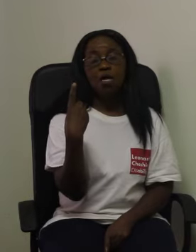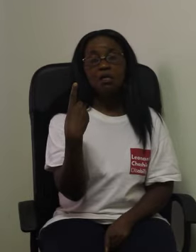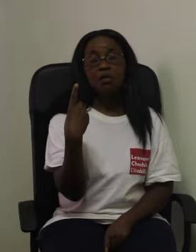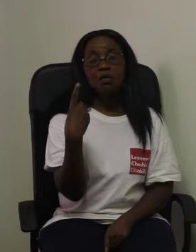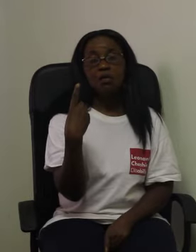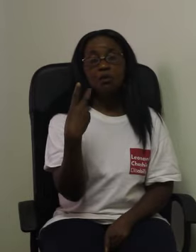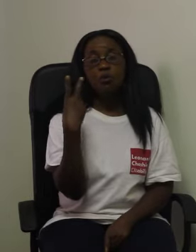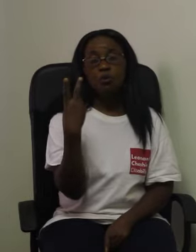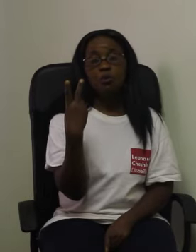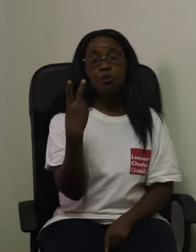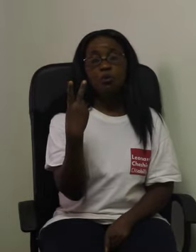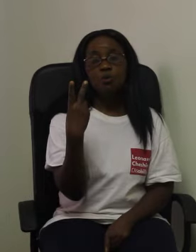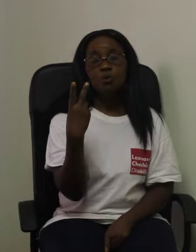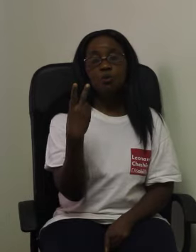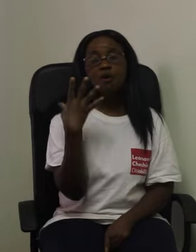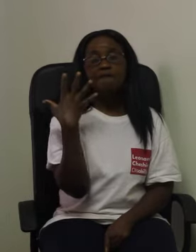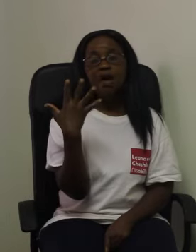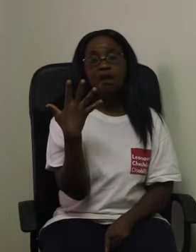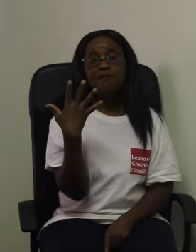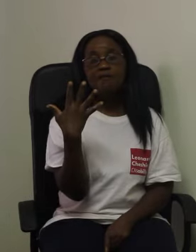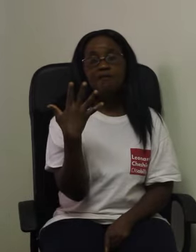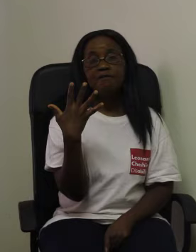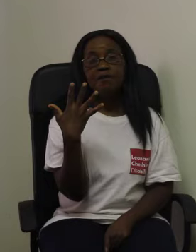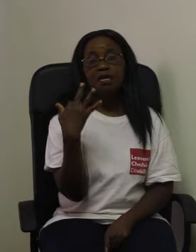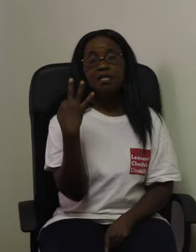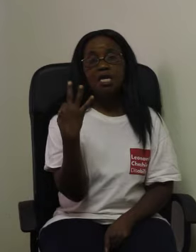-2-5-3